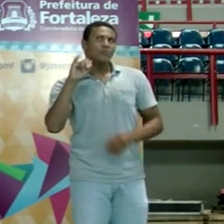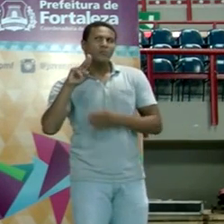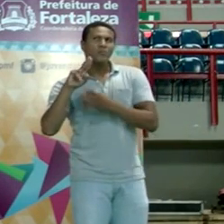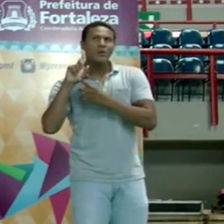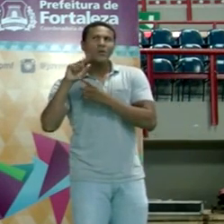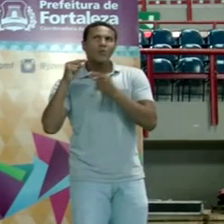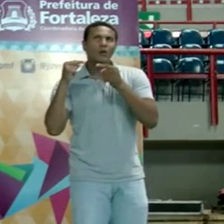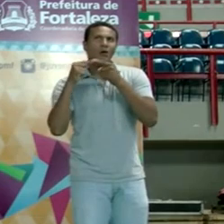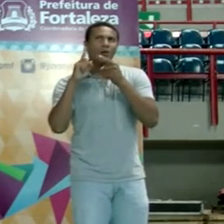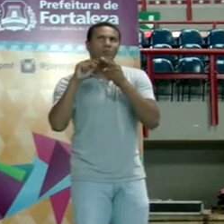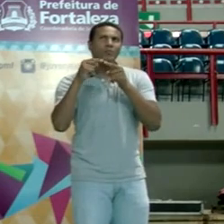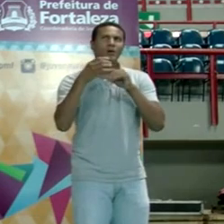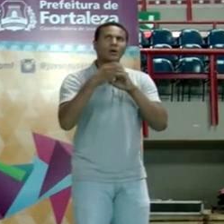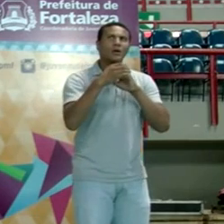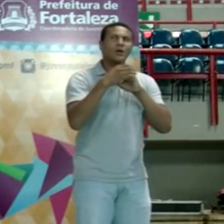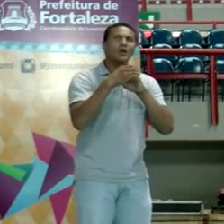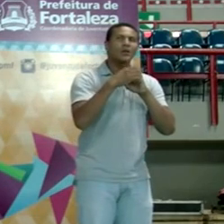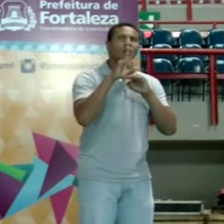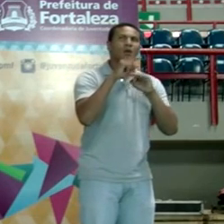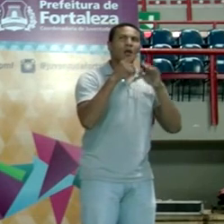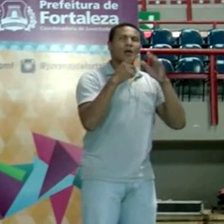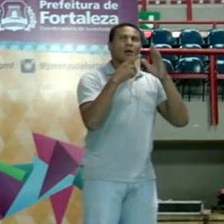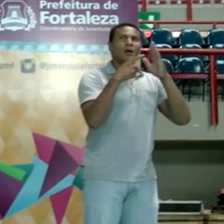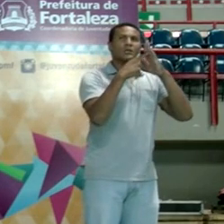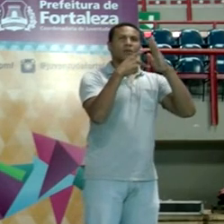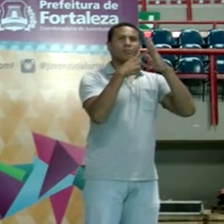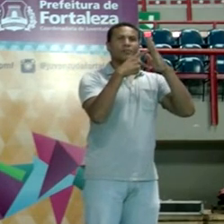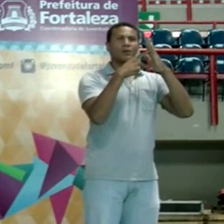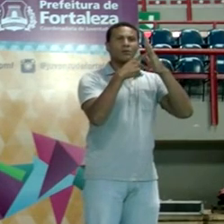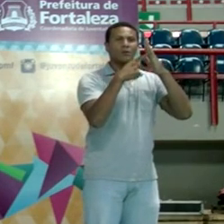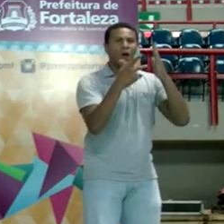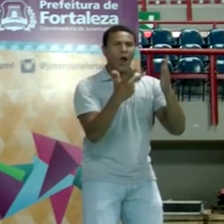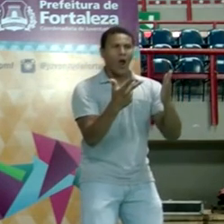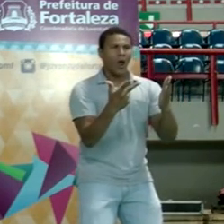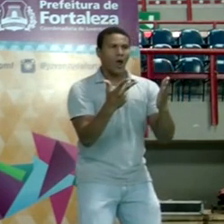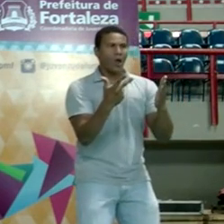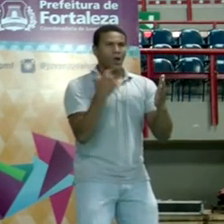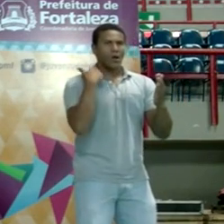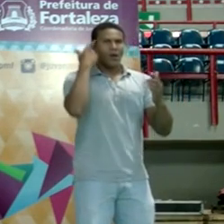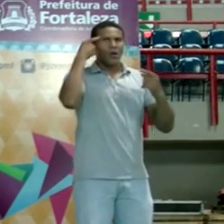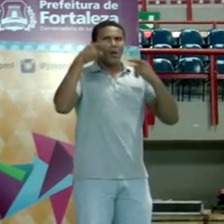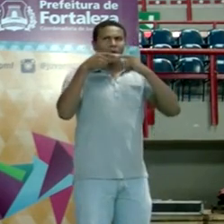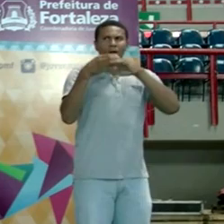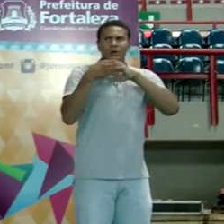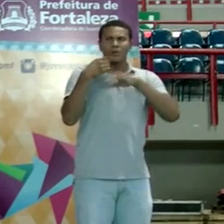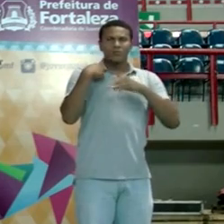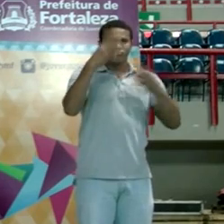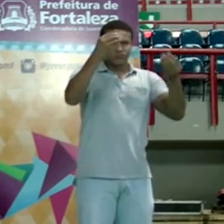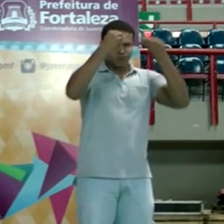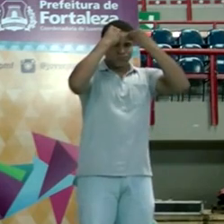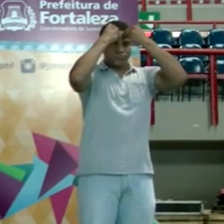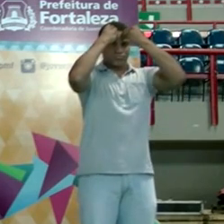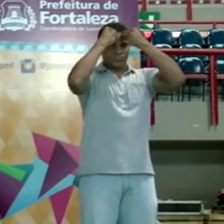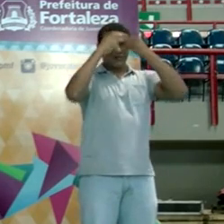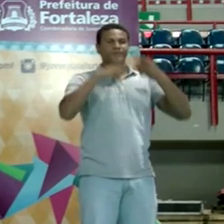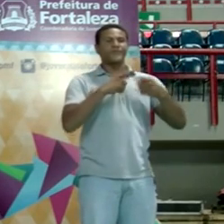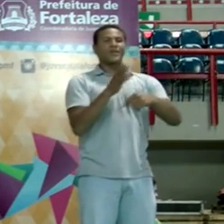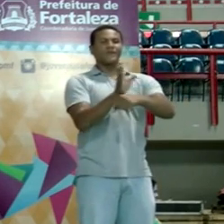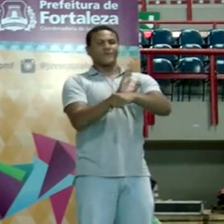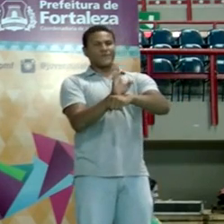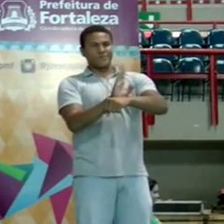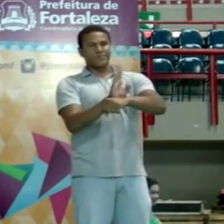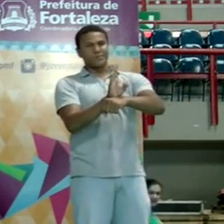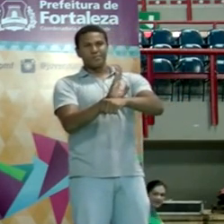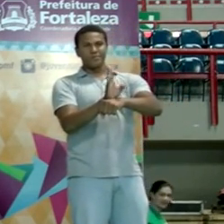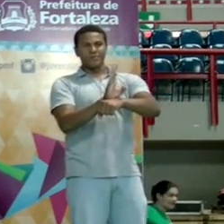coisa legal. Eles pegam então uma informação e colocam na sua cabeça. Aí tem um filme sensacional,